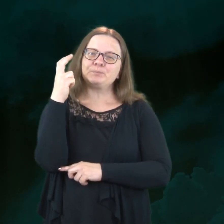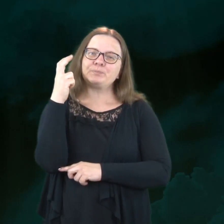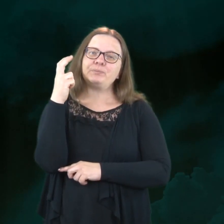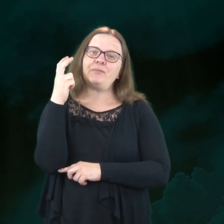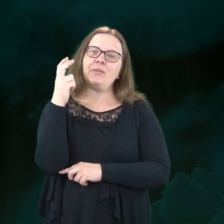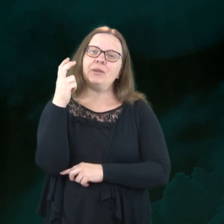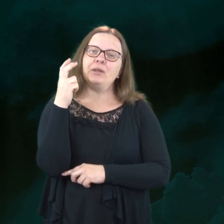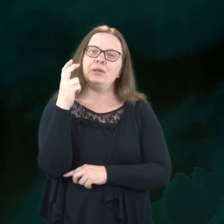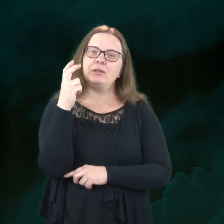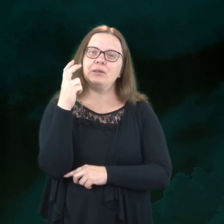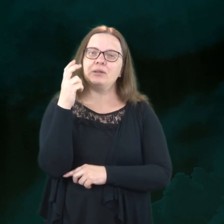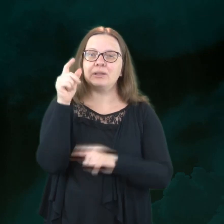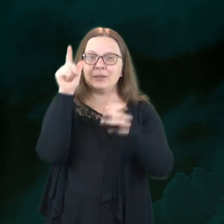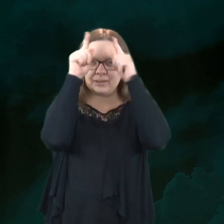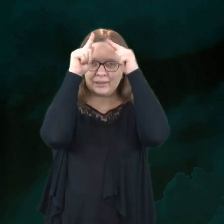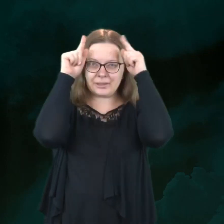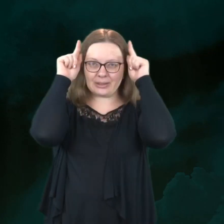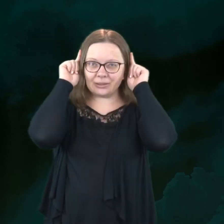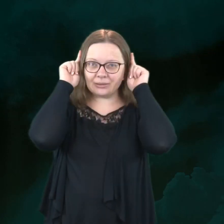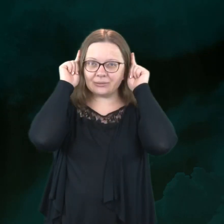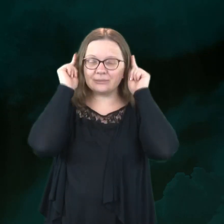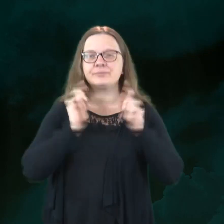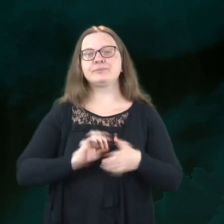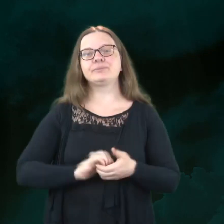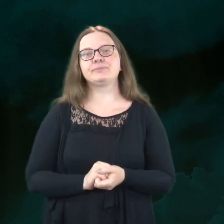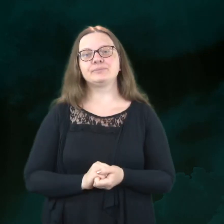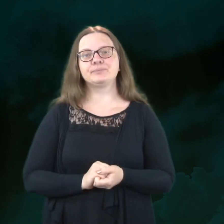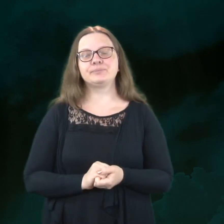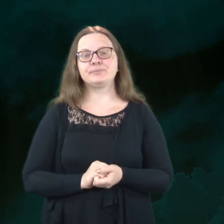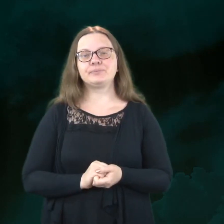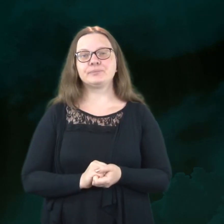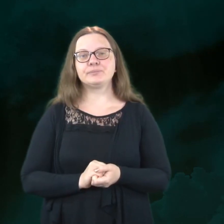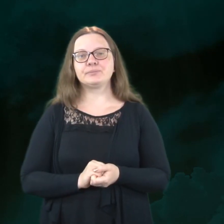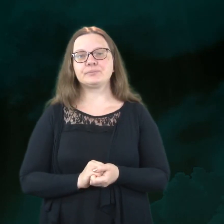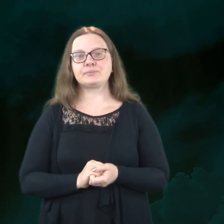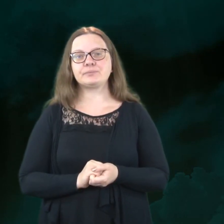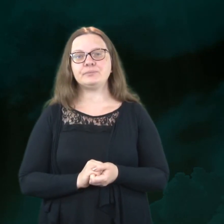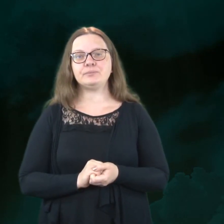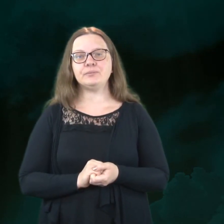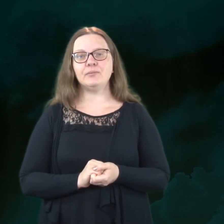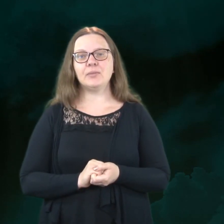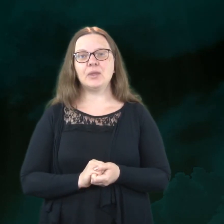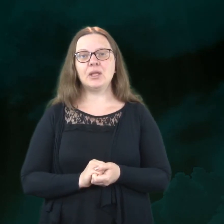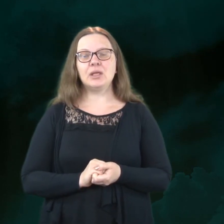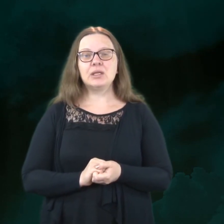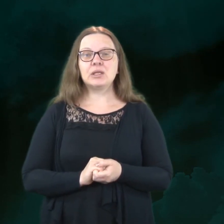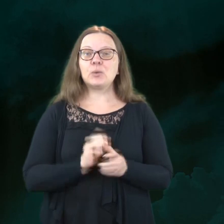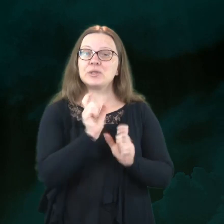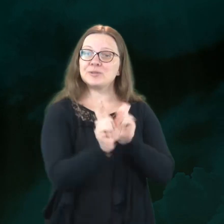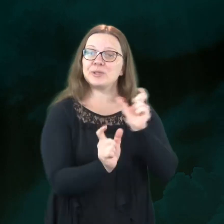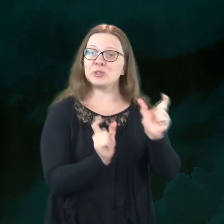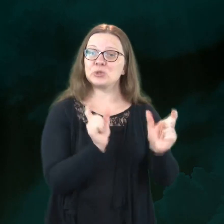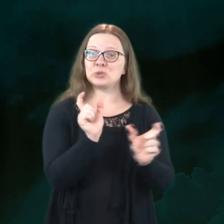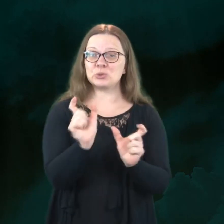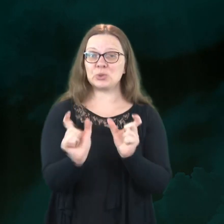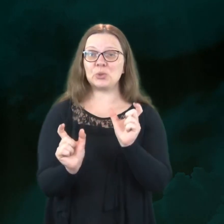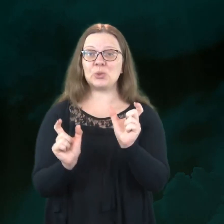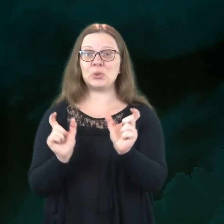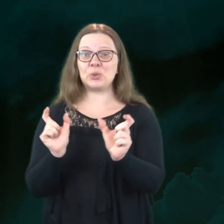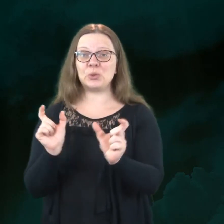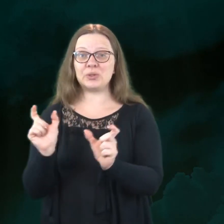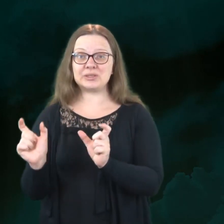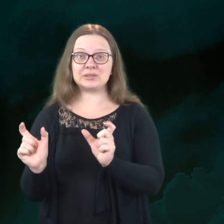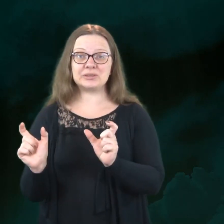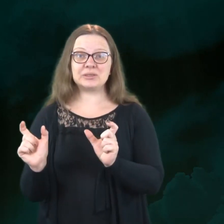Da mesma forma que eles não aceitavam, os gregos não aceitavam, né, o